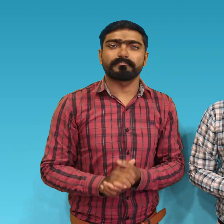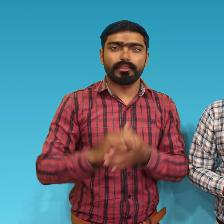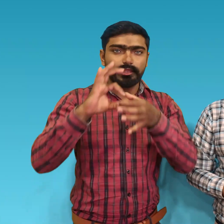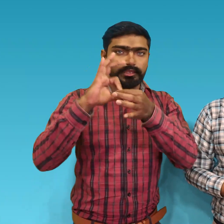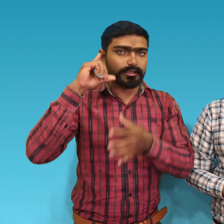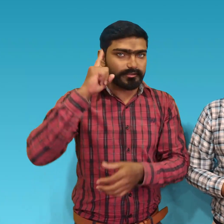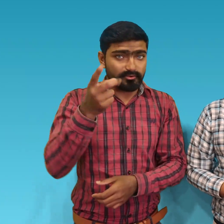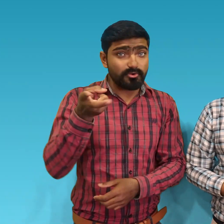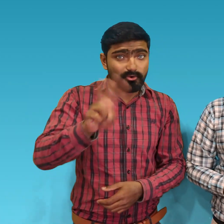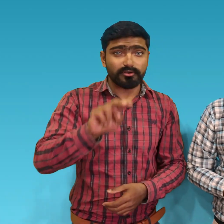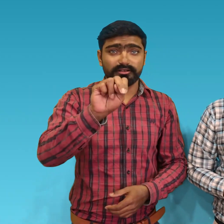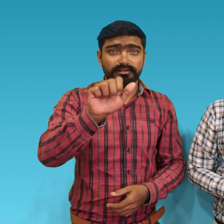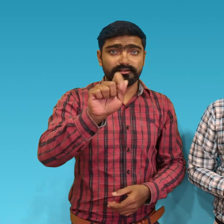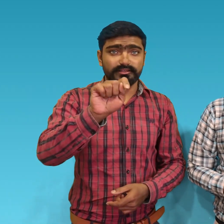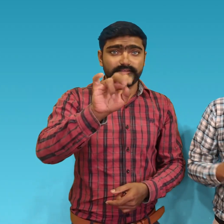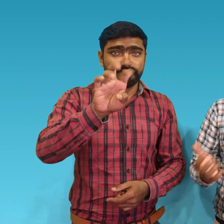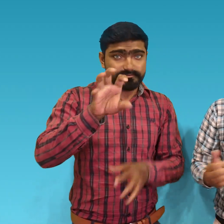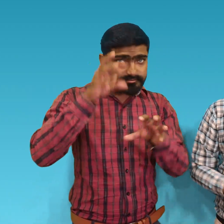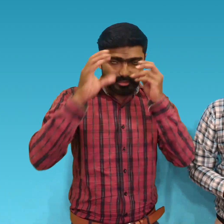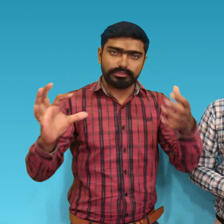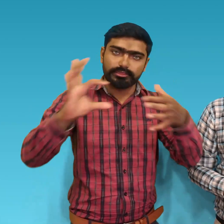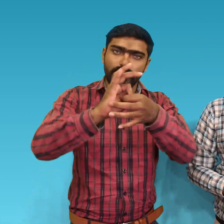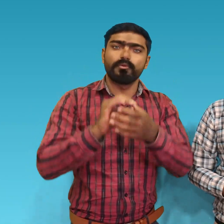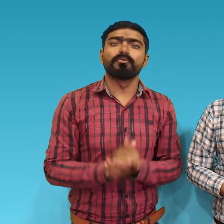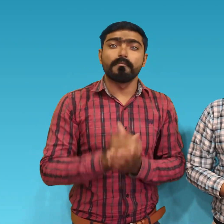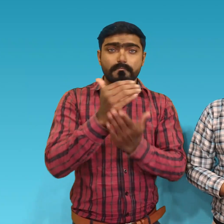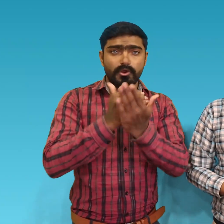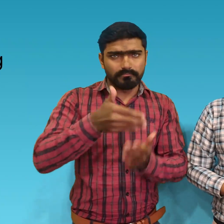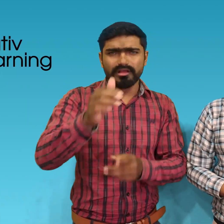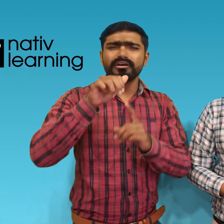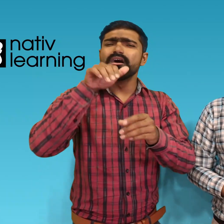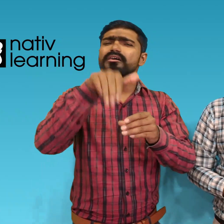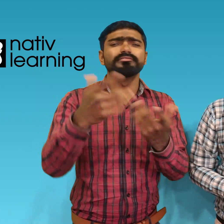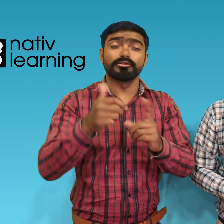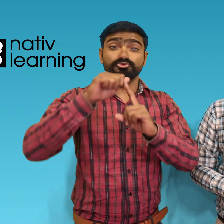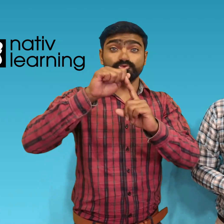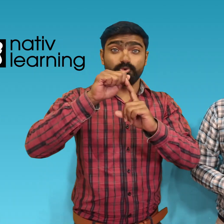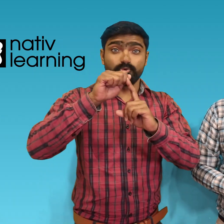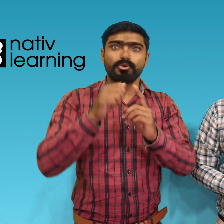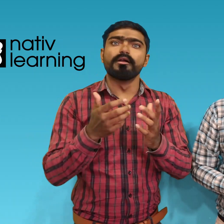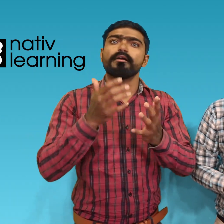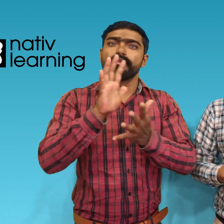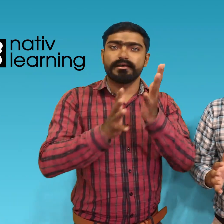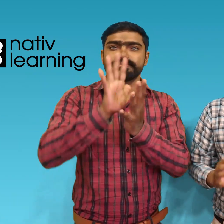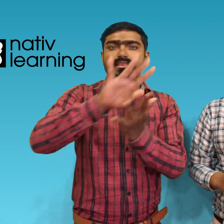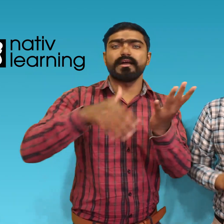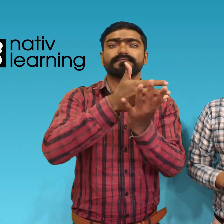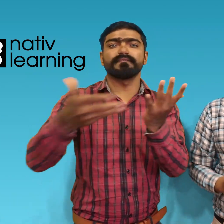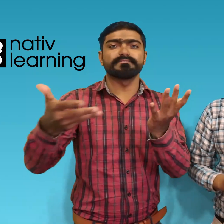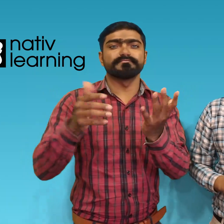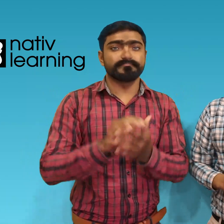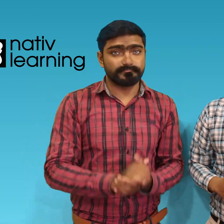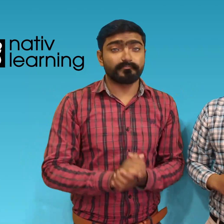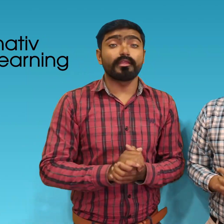minorities and made sure that they feel included. इसी दिन के ऑनर में ConnectHear and Nativ Learning have collaborated on the importance of